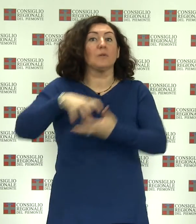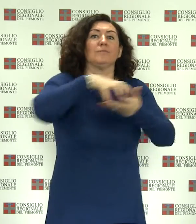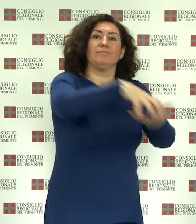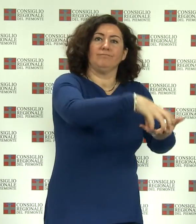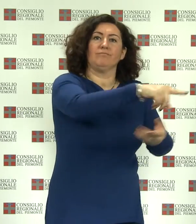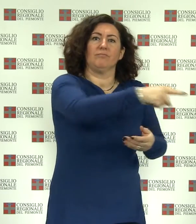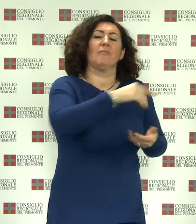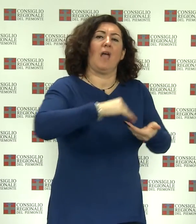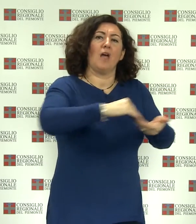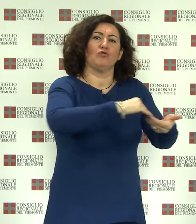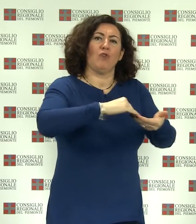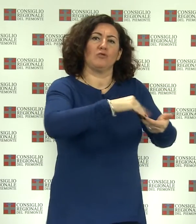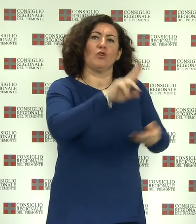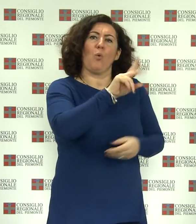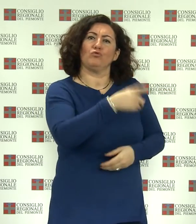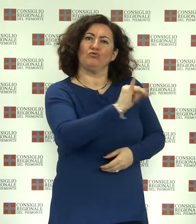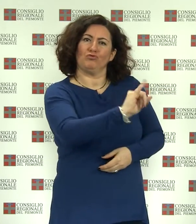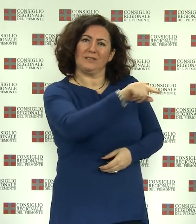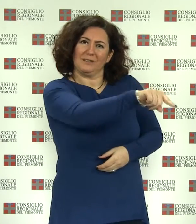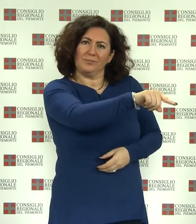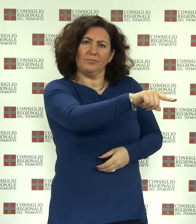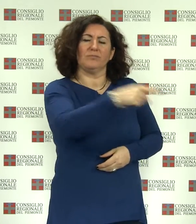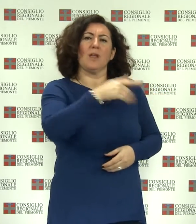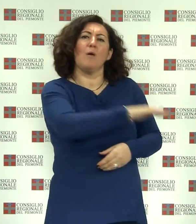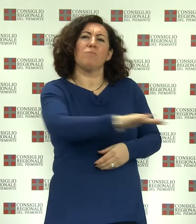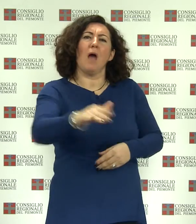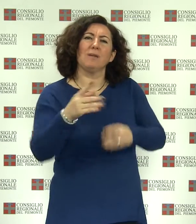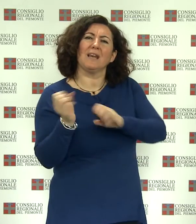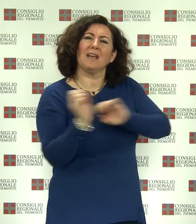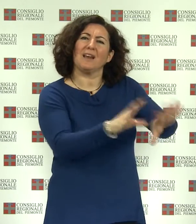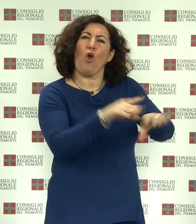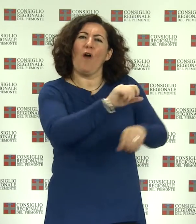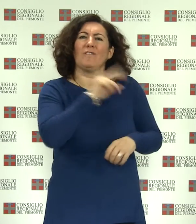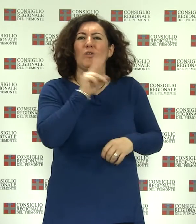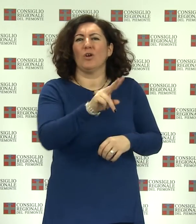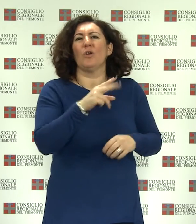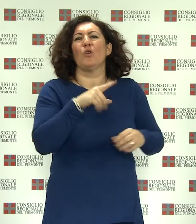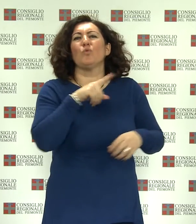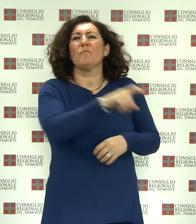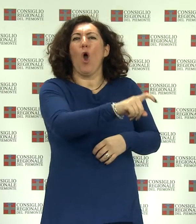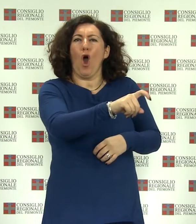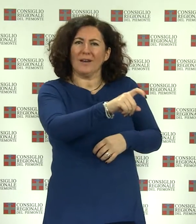ospitalità ai genitori dei bambini malati di tumore ricoverati a Regina Margherita provenienti da fuori Piemonte.